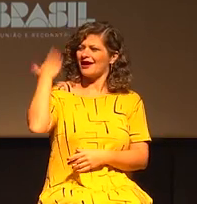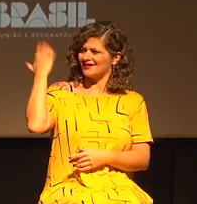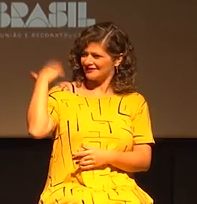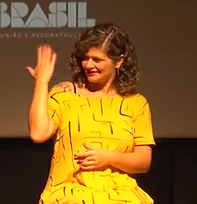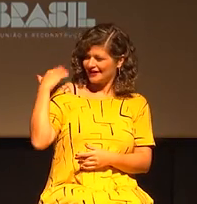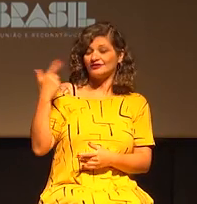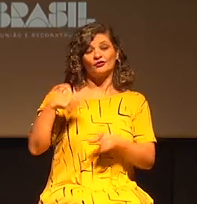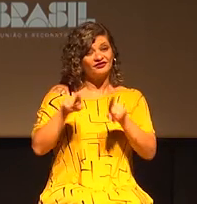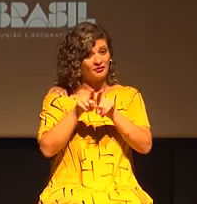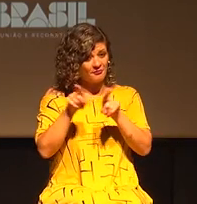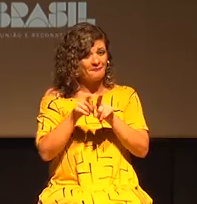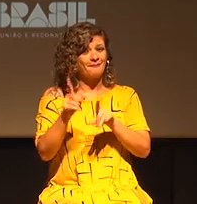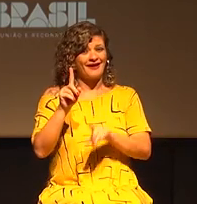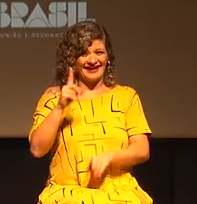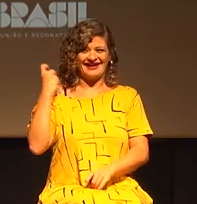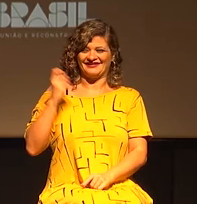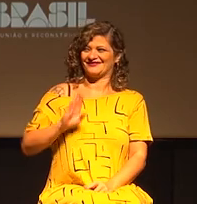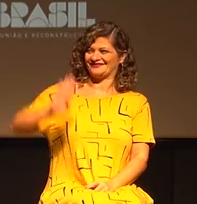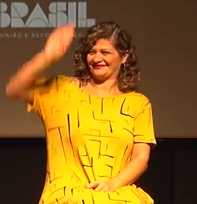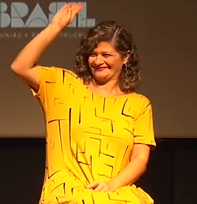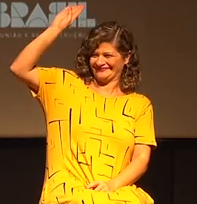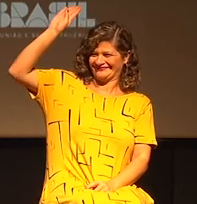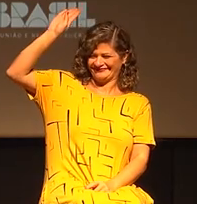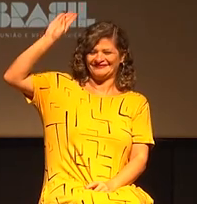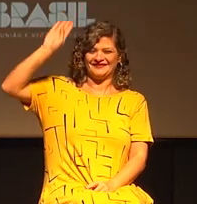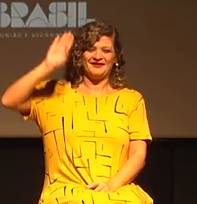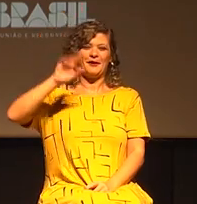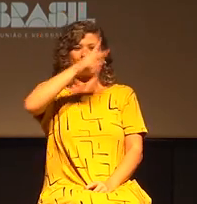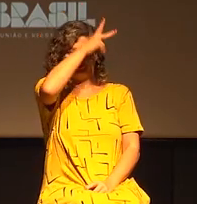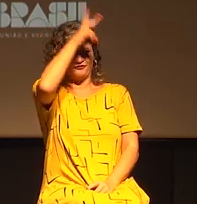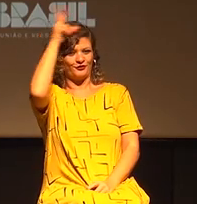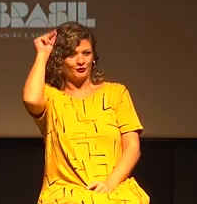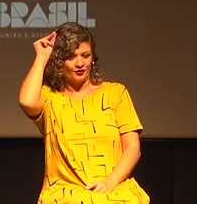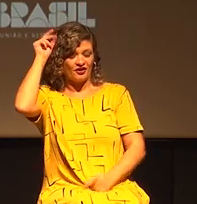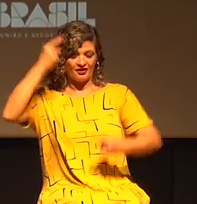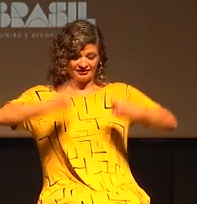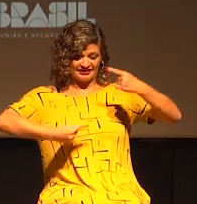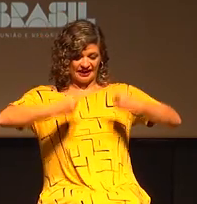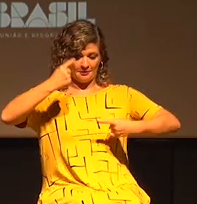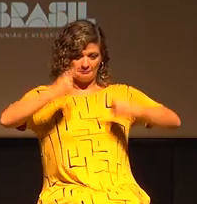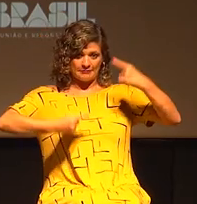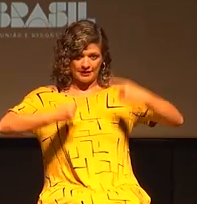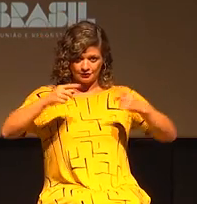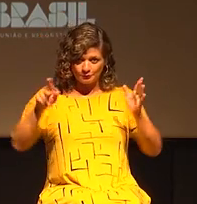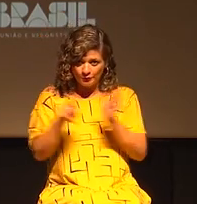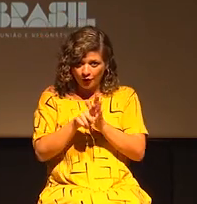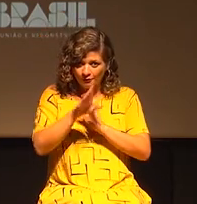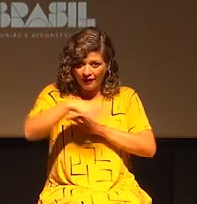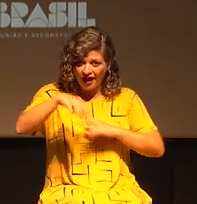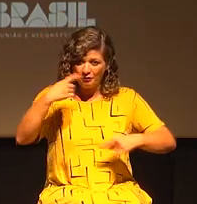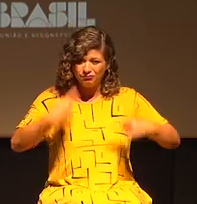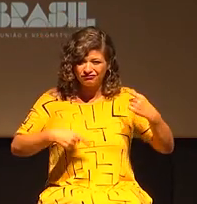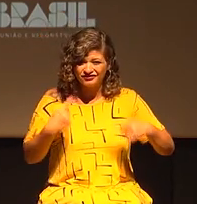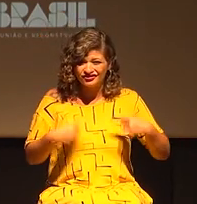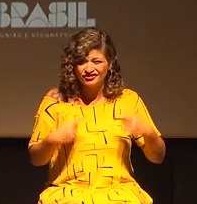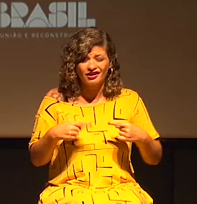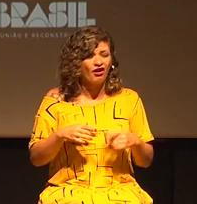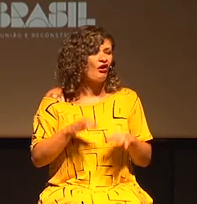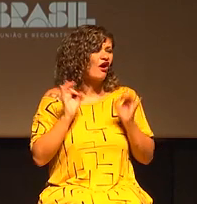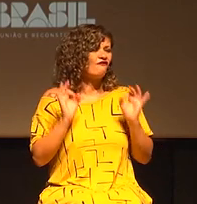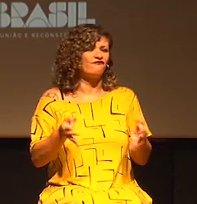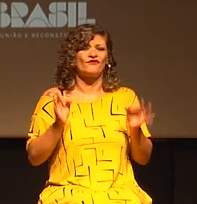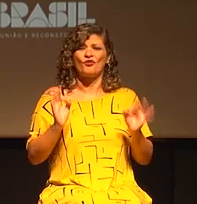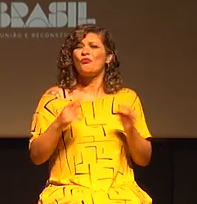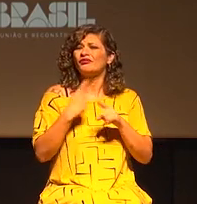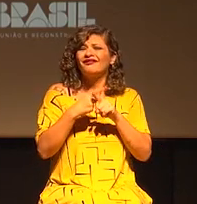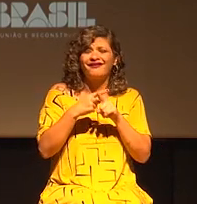e eu já fui candidata a prefeita então o debate político eleitoral é um é um horror assim porque você tem 1 minuto e meio para